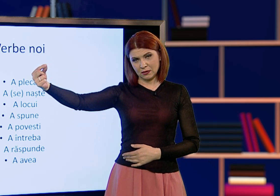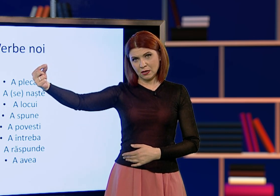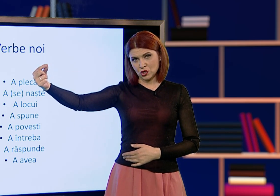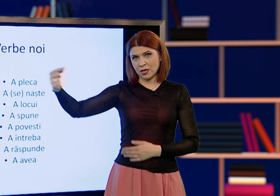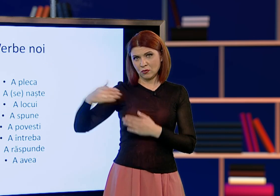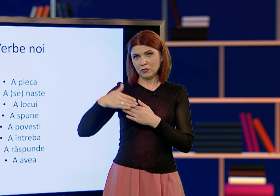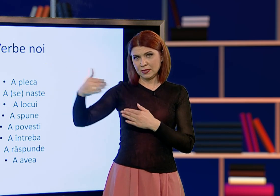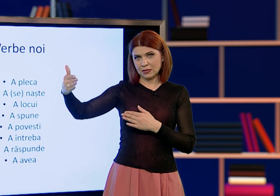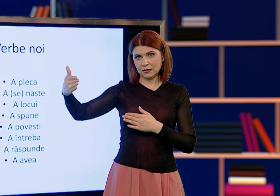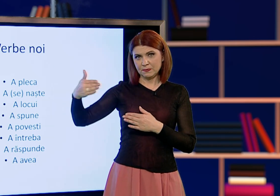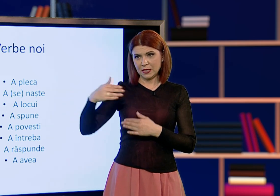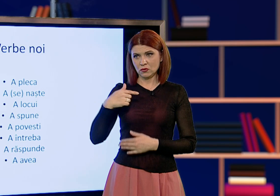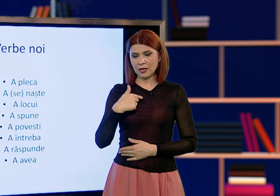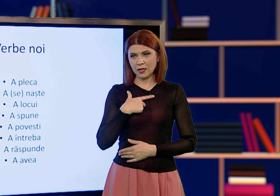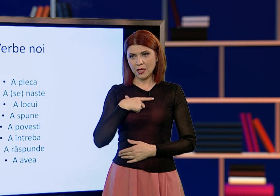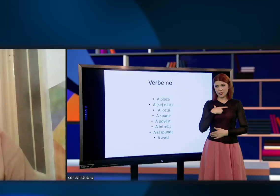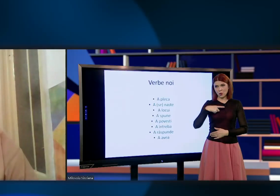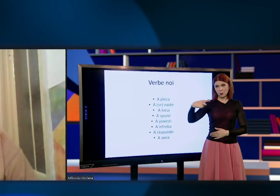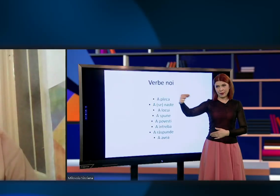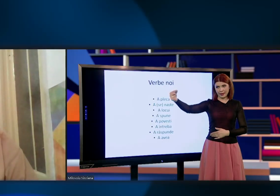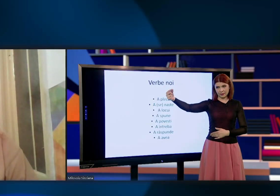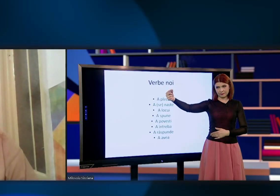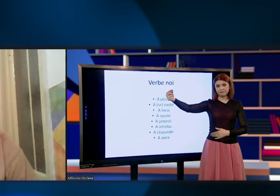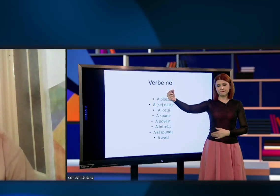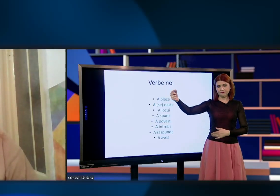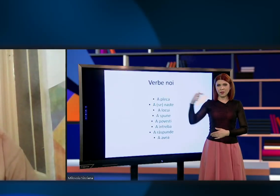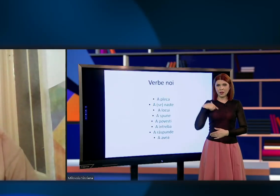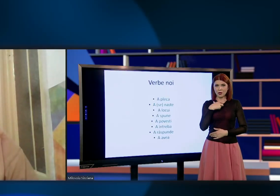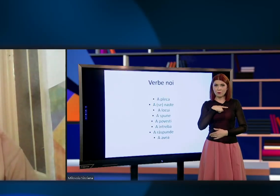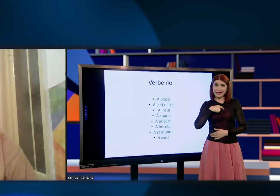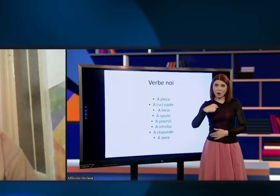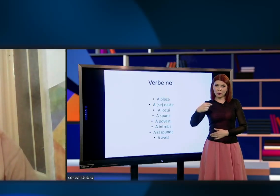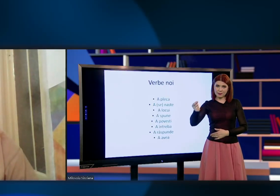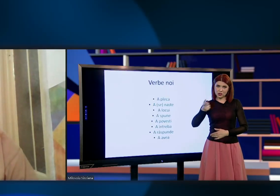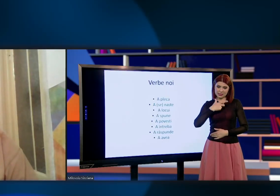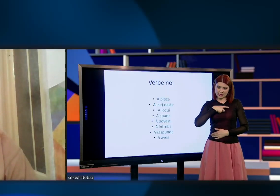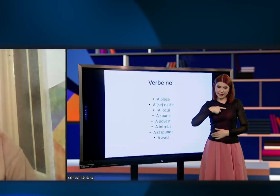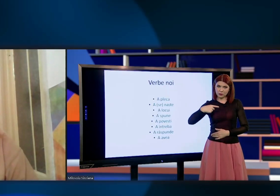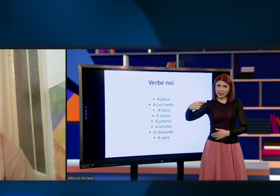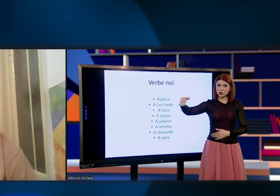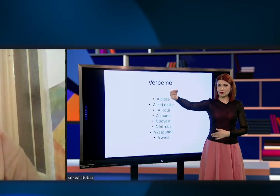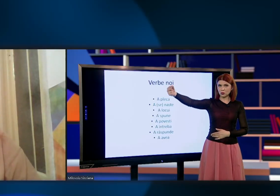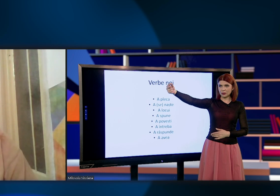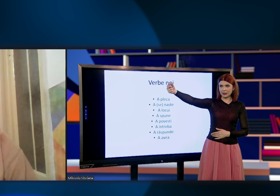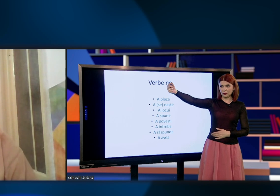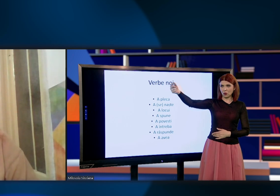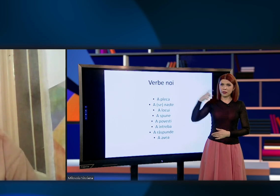mic așa cum este în spațiu Da eu plec eu mă iau Imaginează ți că mă iau de aici și mă duc în alt loc eu